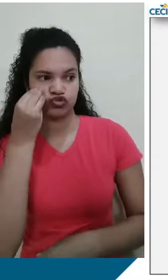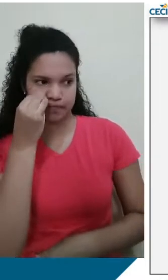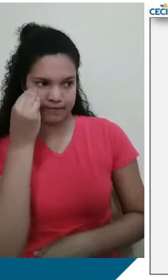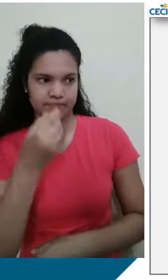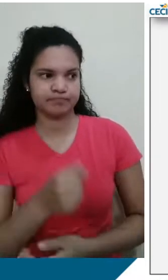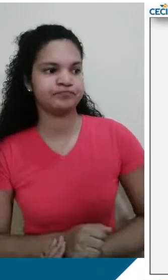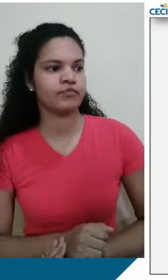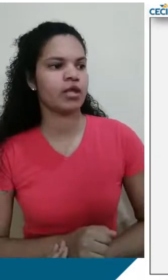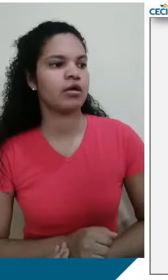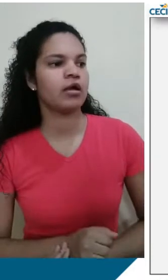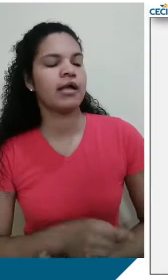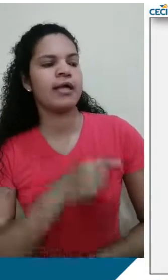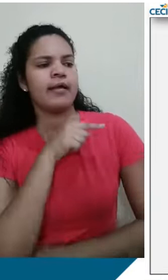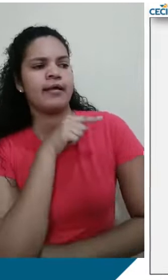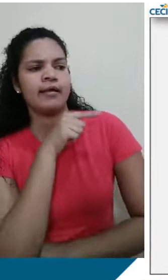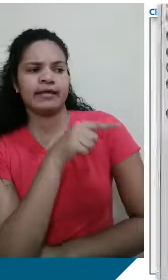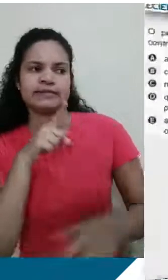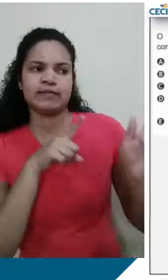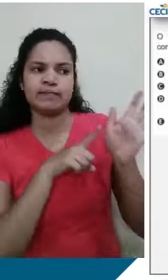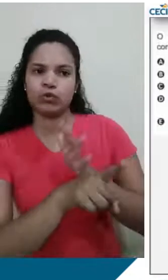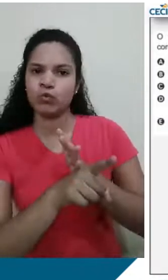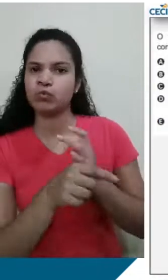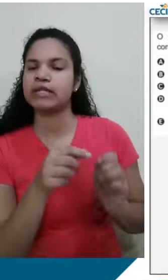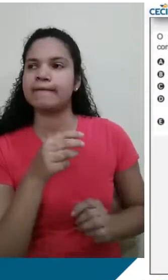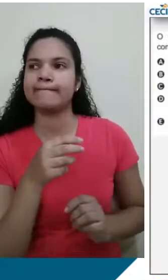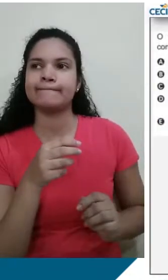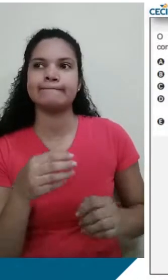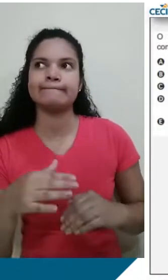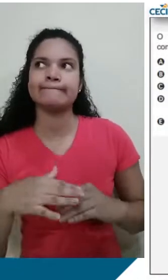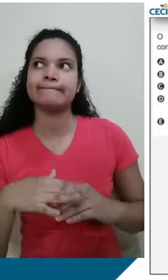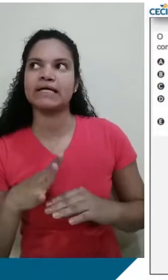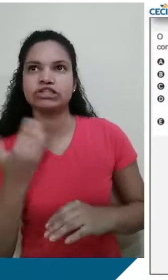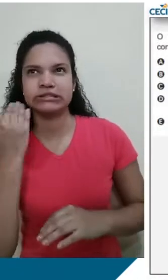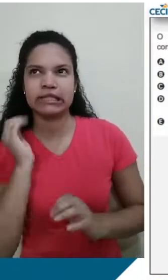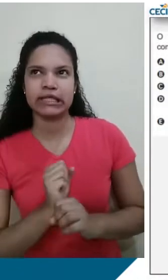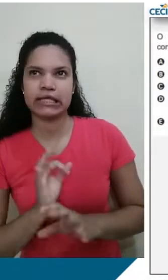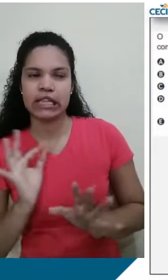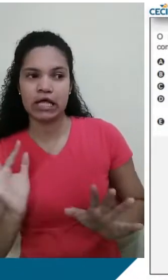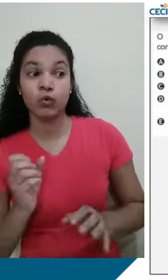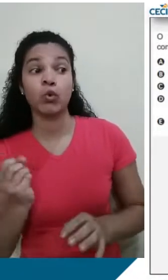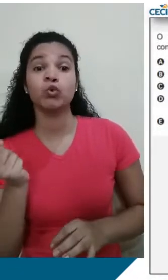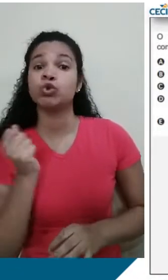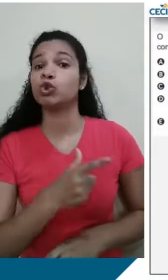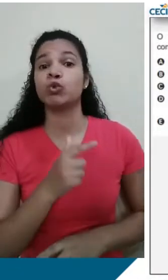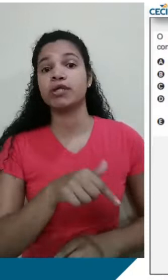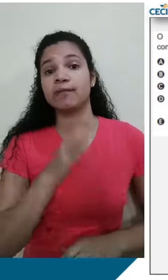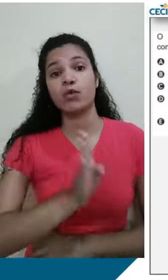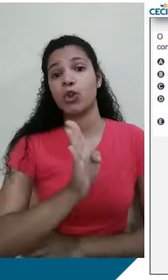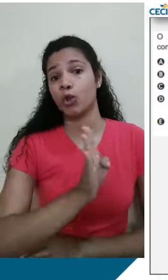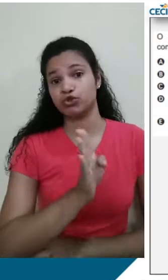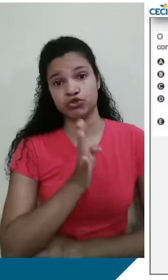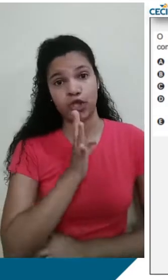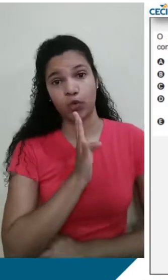primeira questão, essa questão é uma questão mais de interpretação aqui no caso de uma tabela, do que